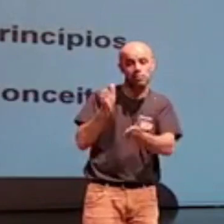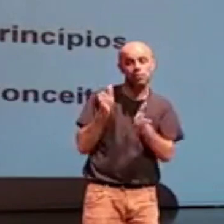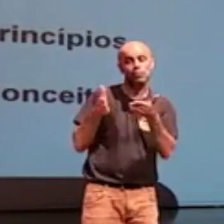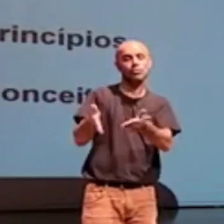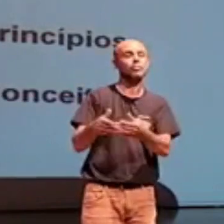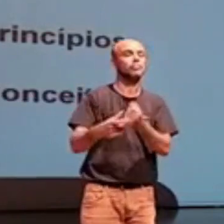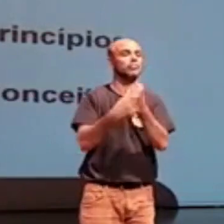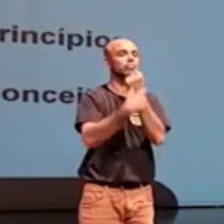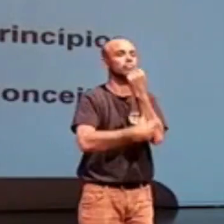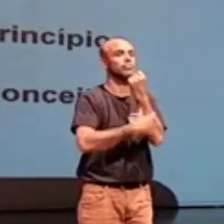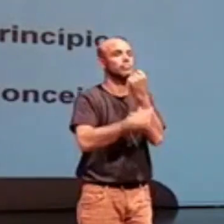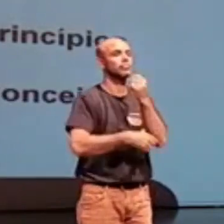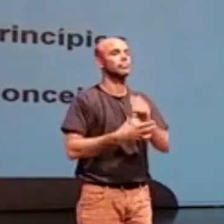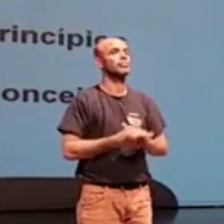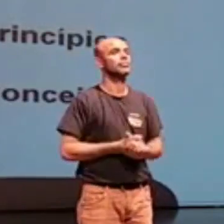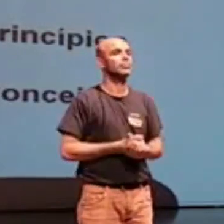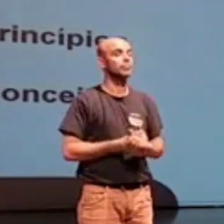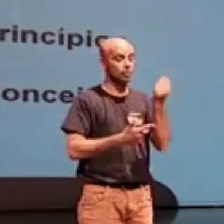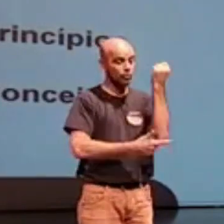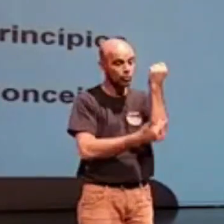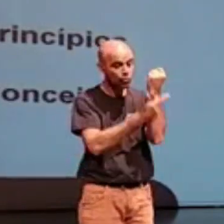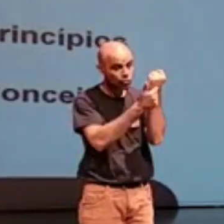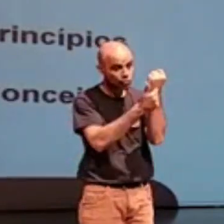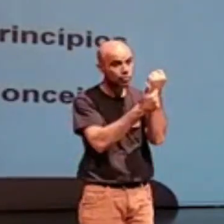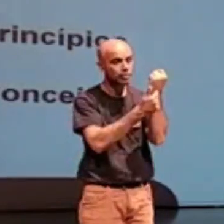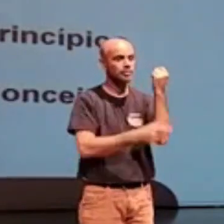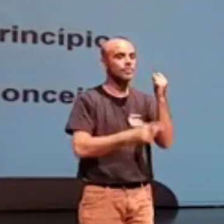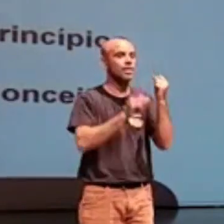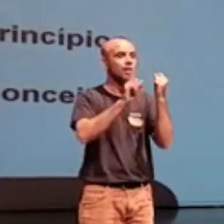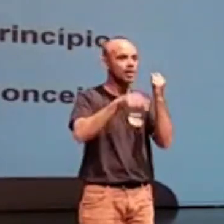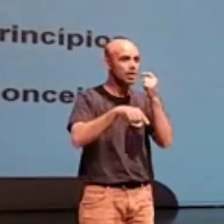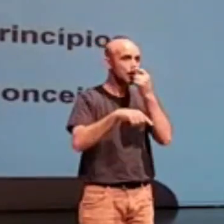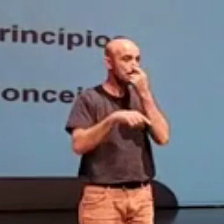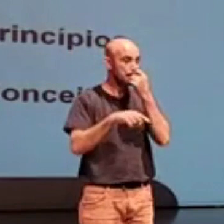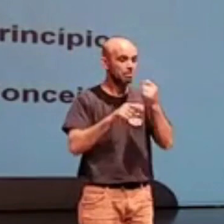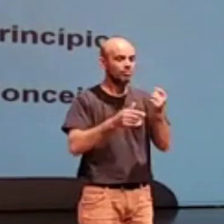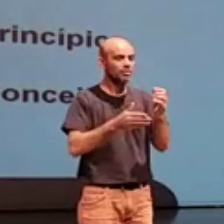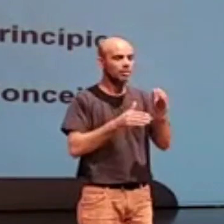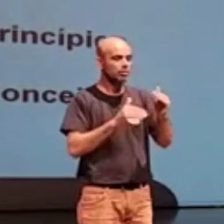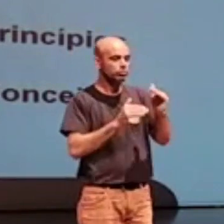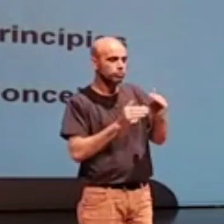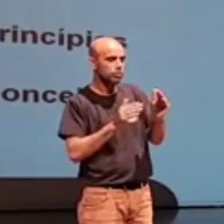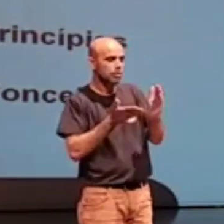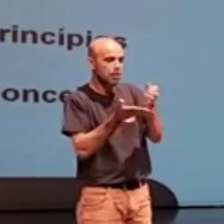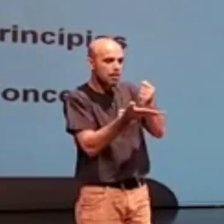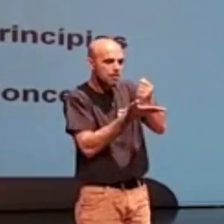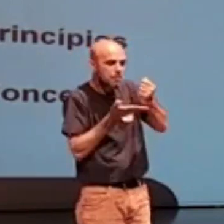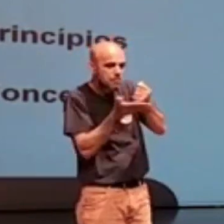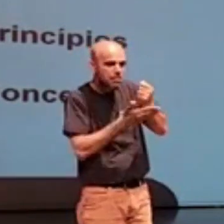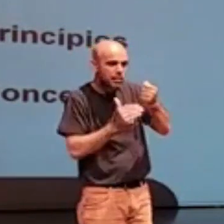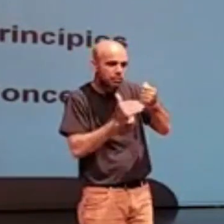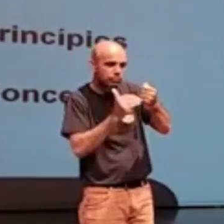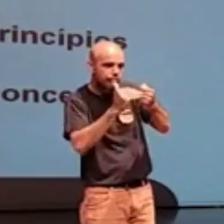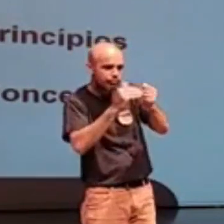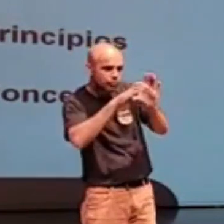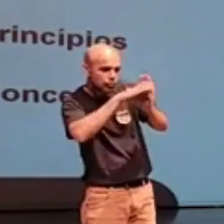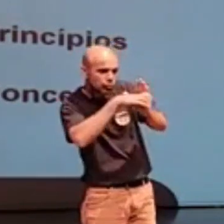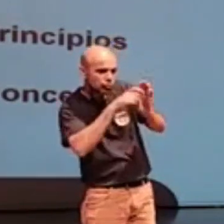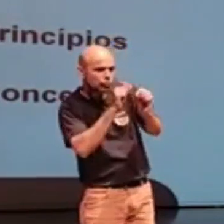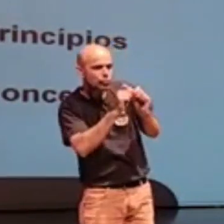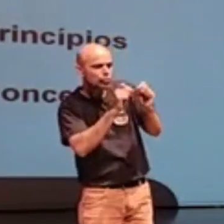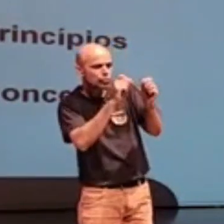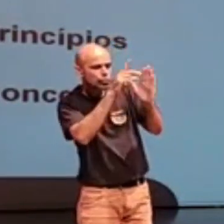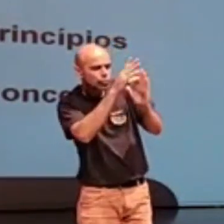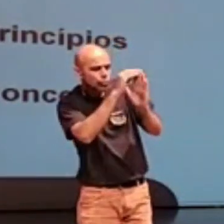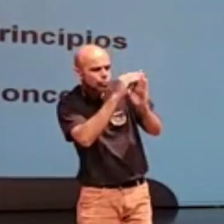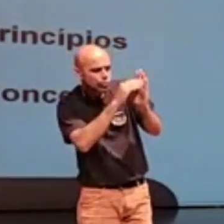Então, como eu sempre falo, cirurgia de coluna, ela é feita de princípios e conceitos. E para você ter princípios e conceitos, o